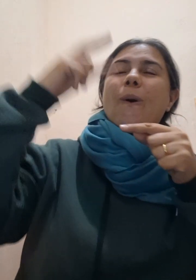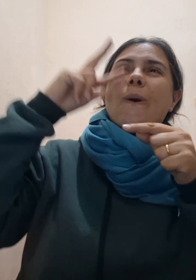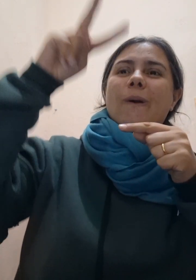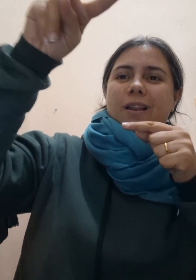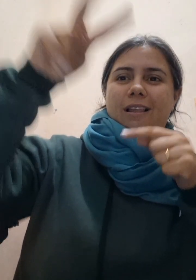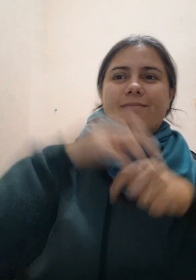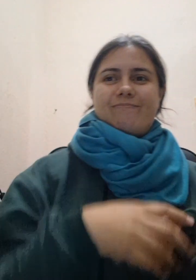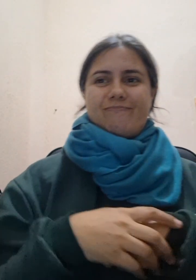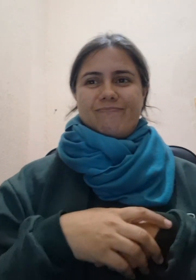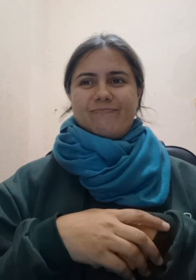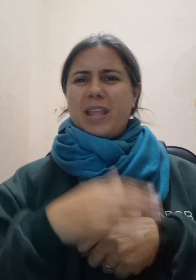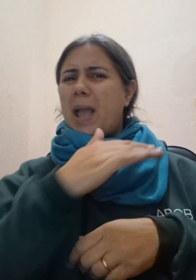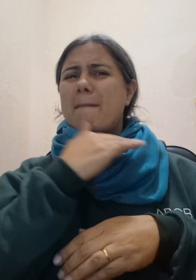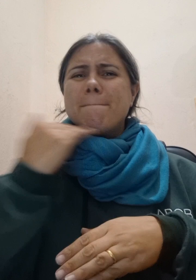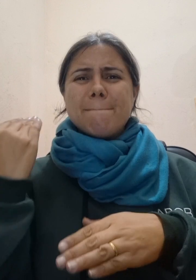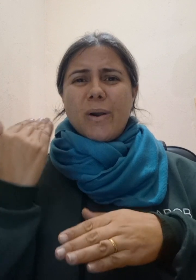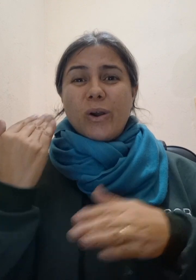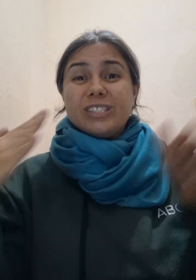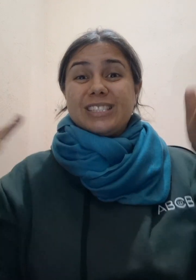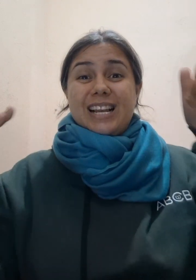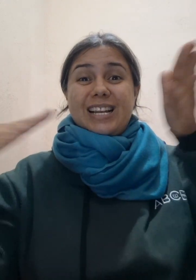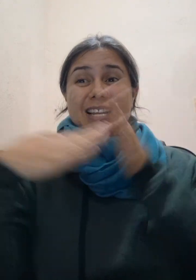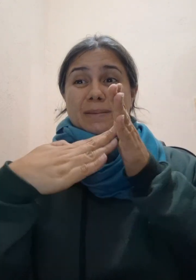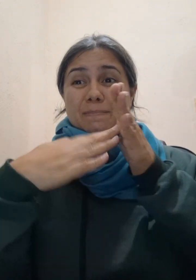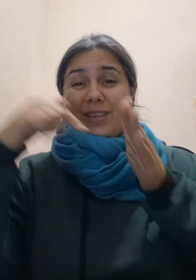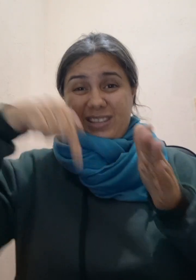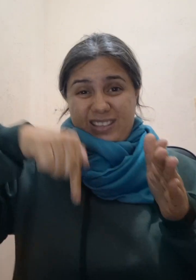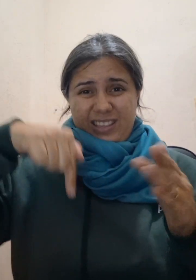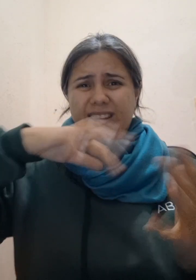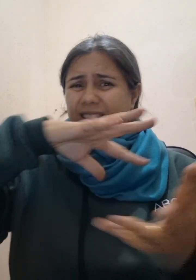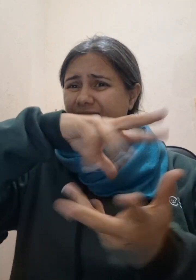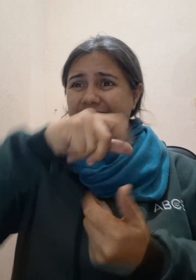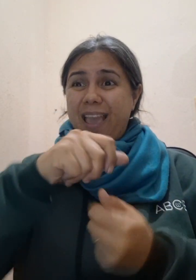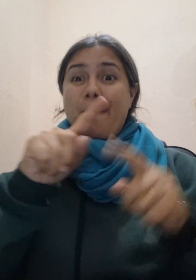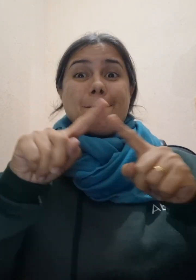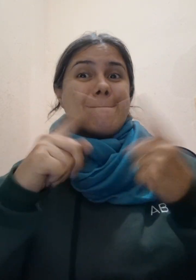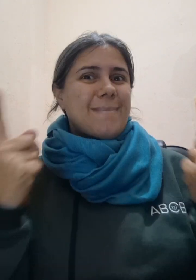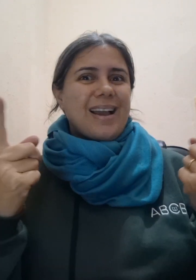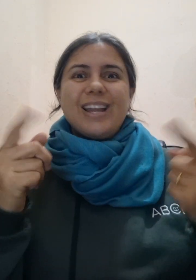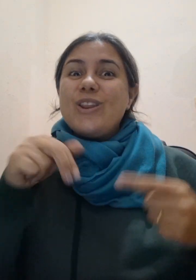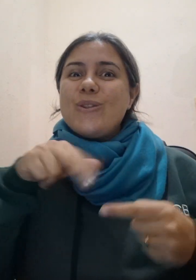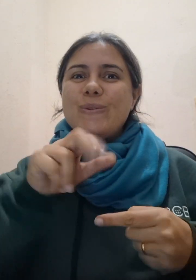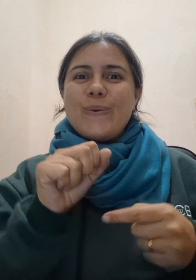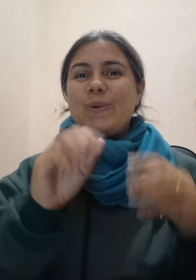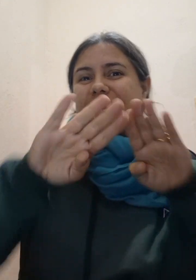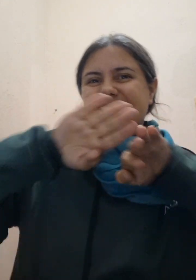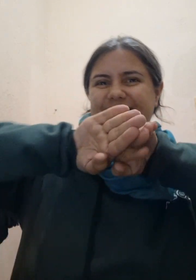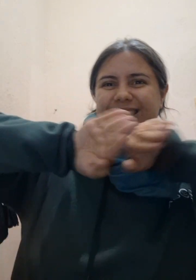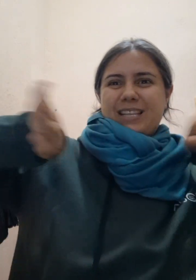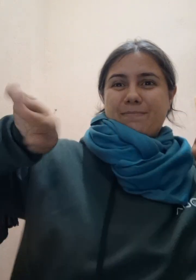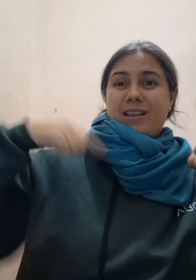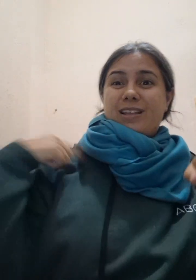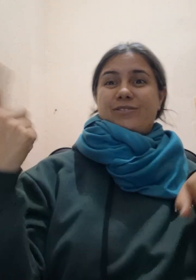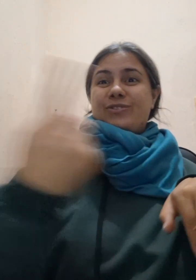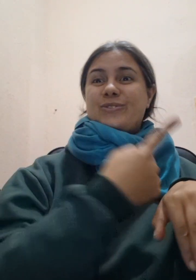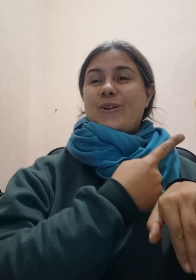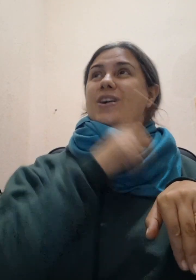Espírito Santo de Deus habita em você. E ele vai te dar força para entender, para enxergar além